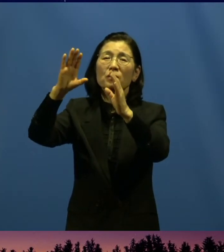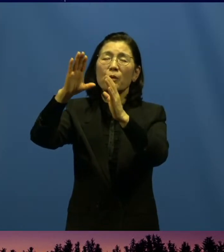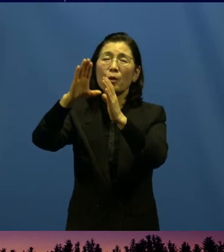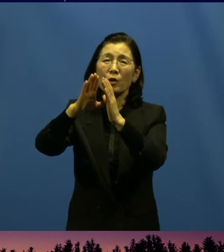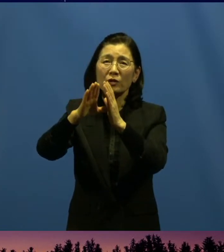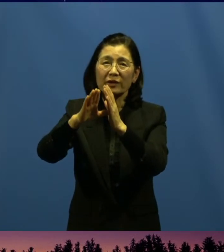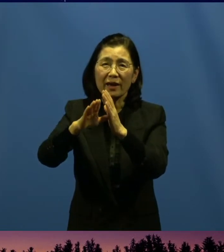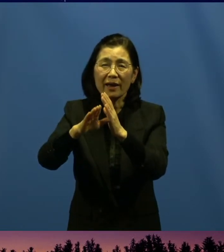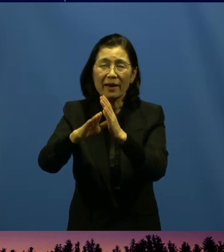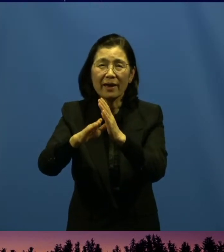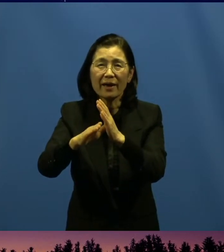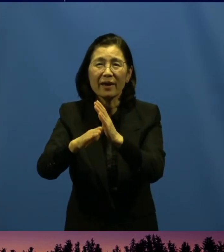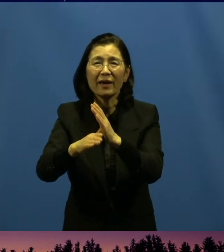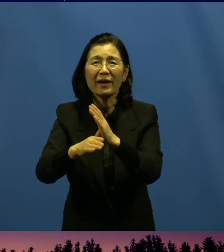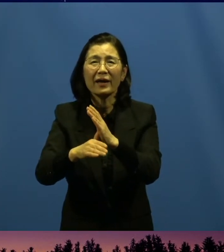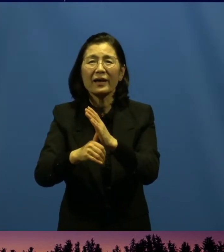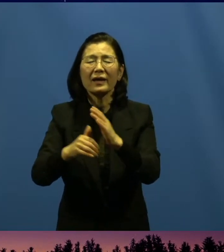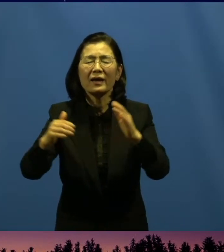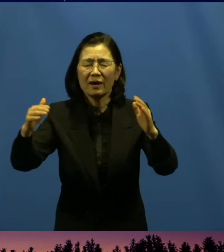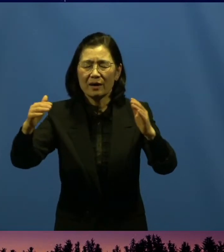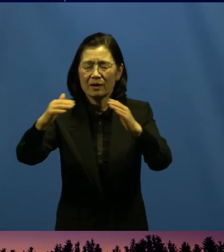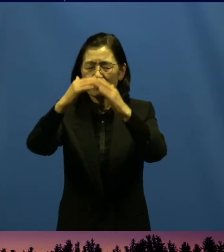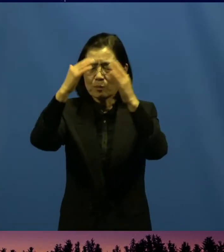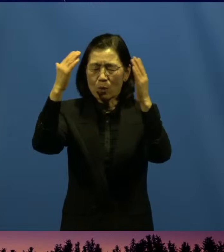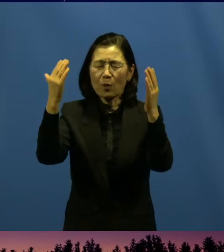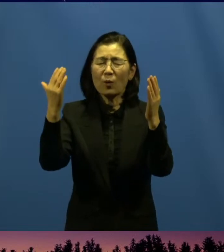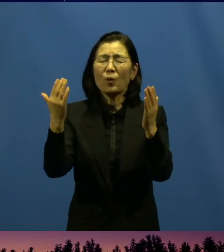주님을 볼 때